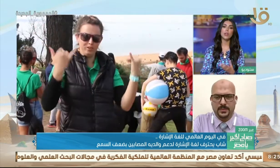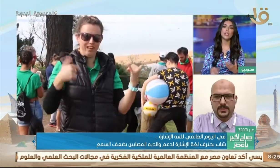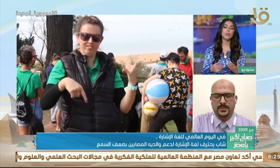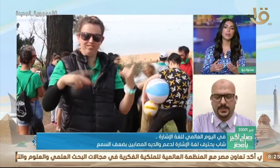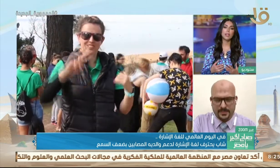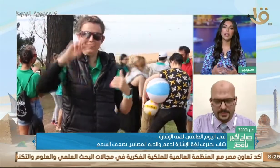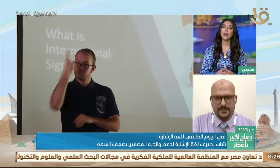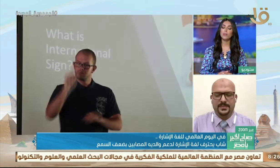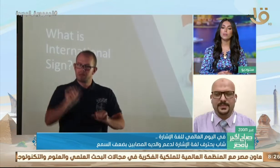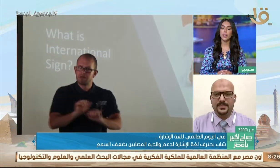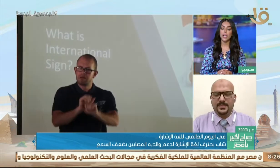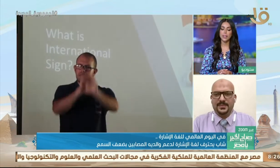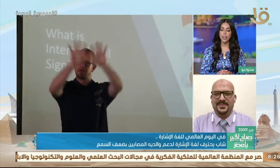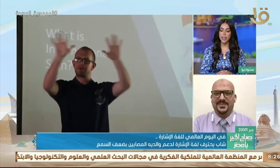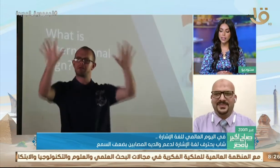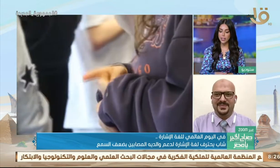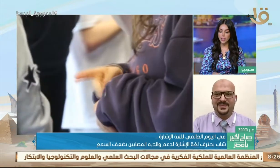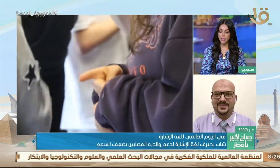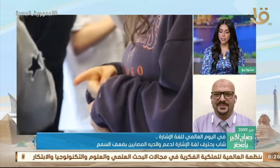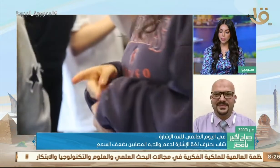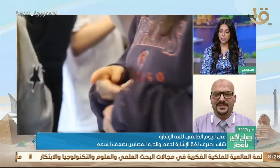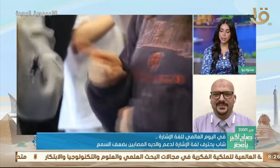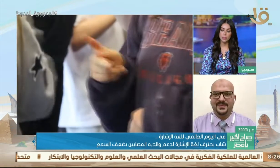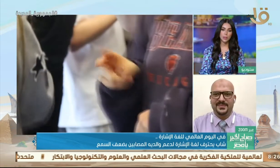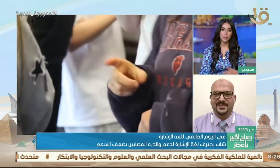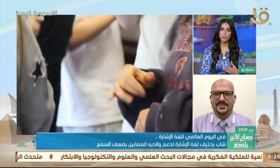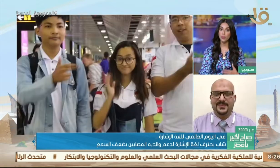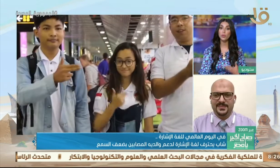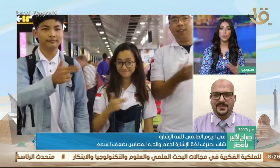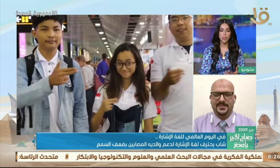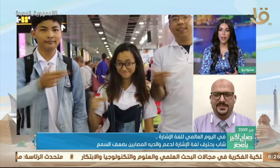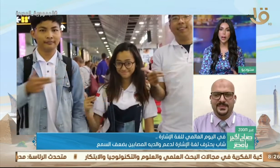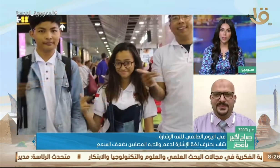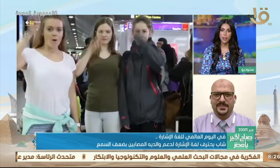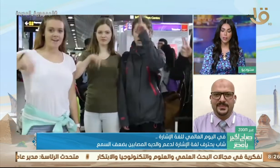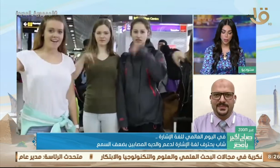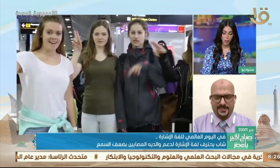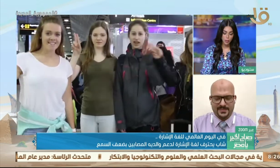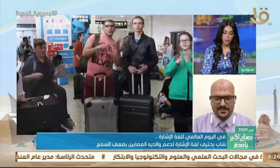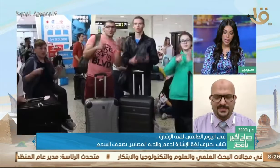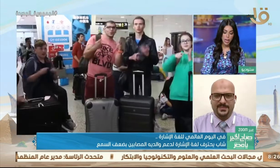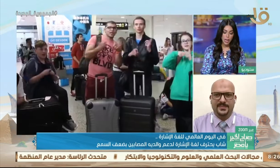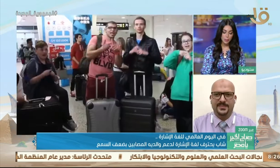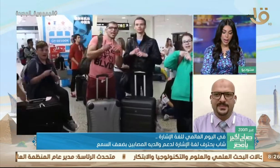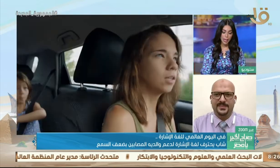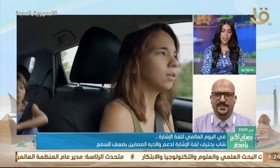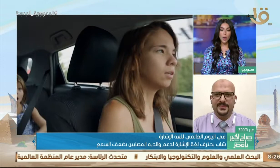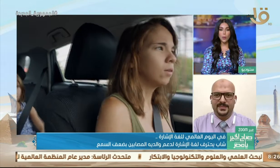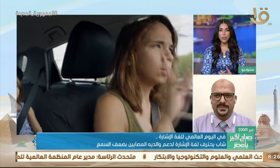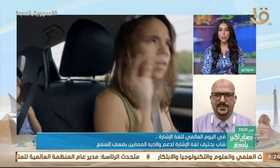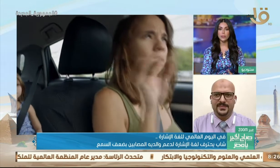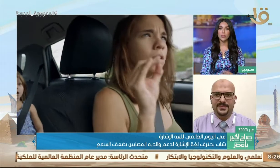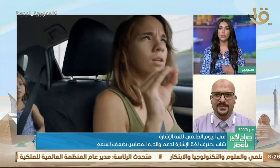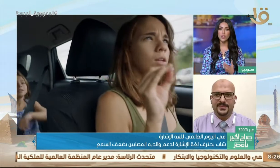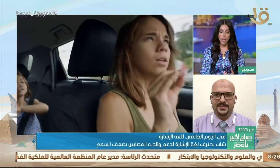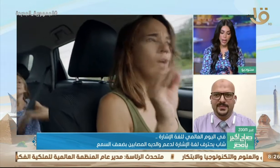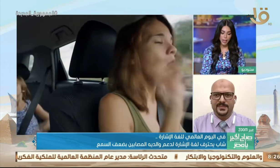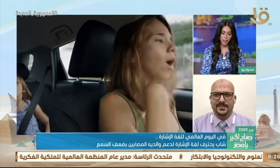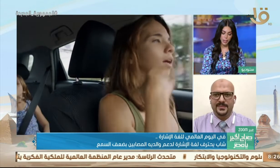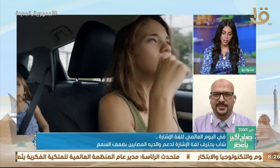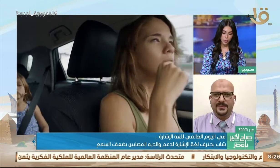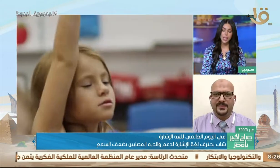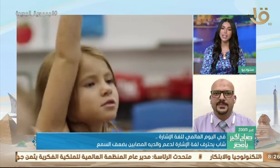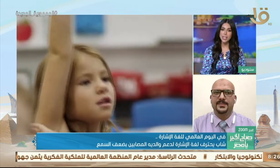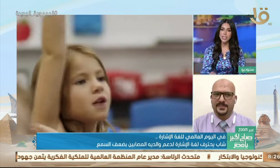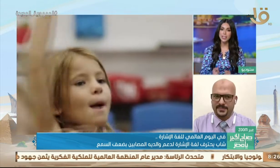قوي باللغة دي، ويمكن انا يعني عندي فضول اني اعرف اكتر واكتر. هل العواطف